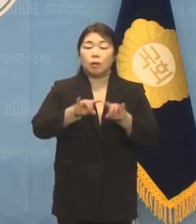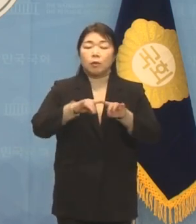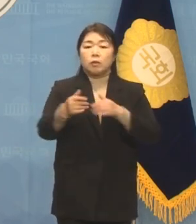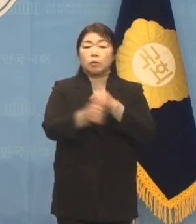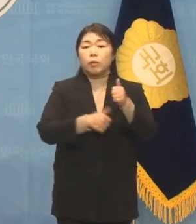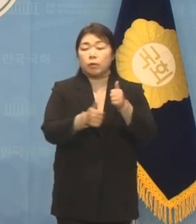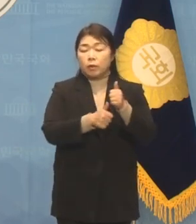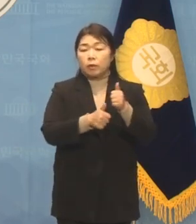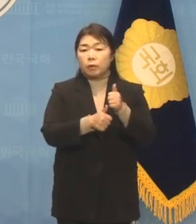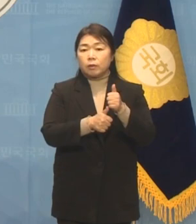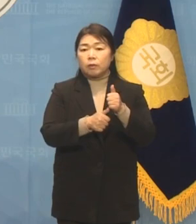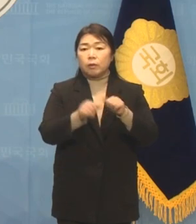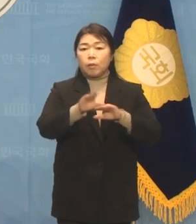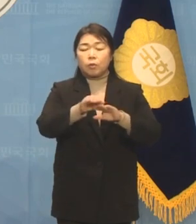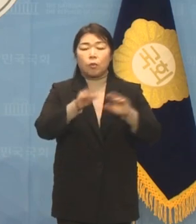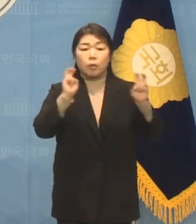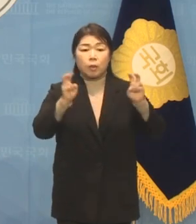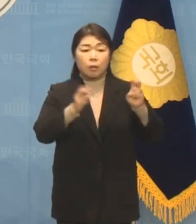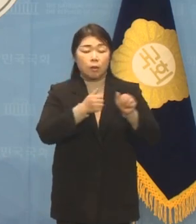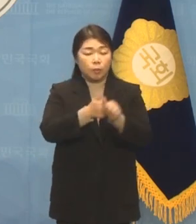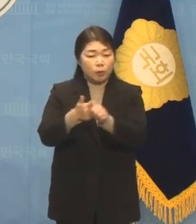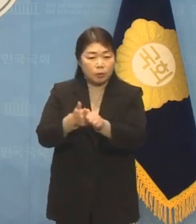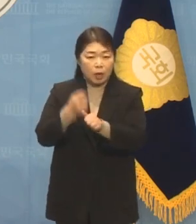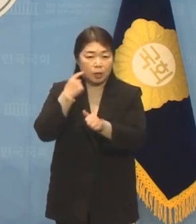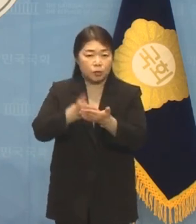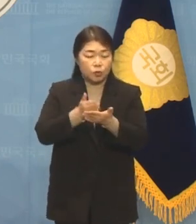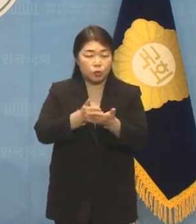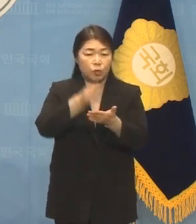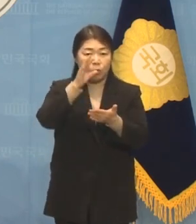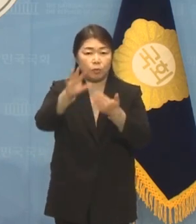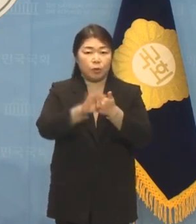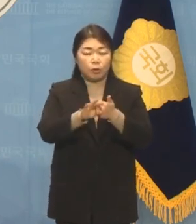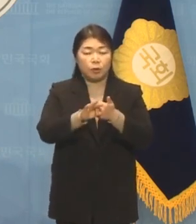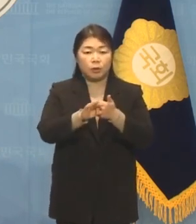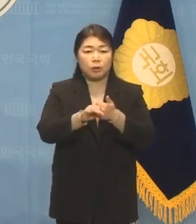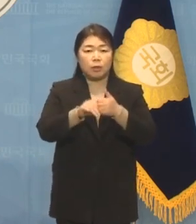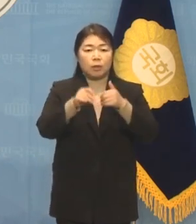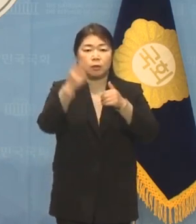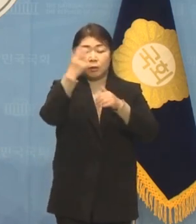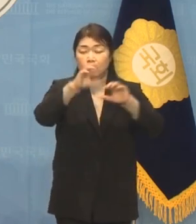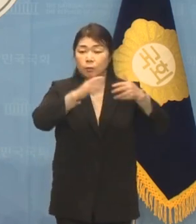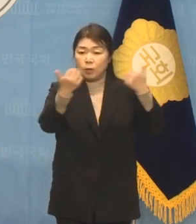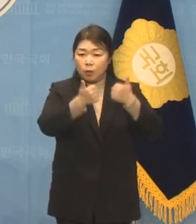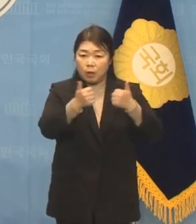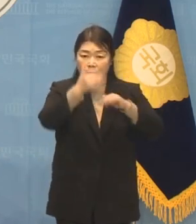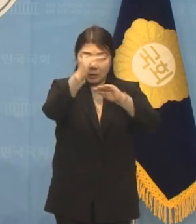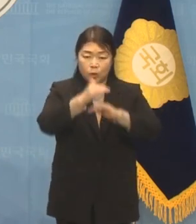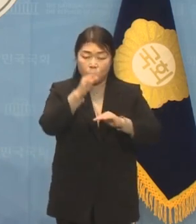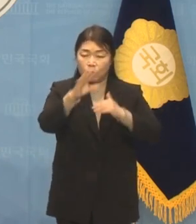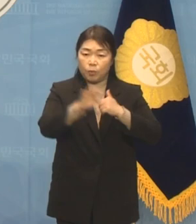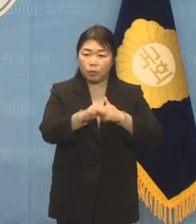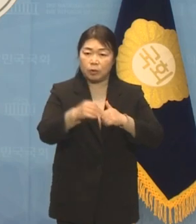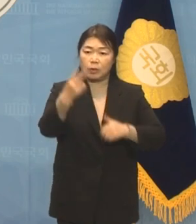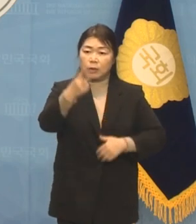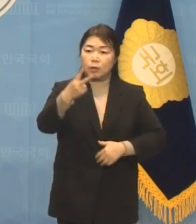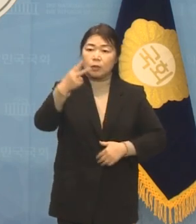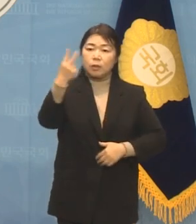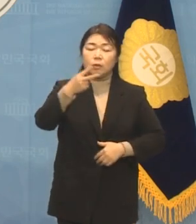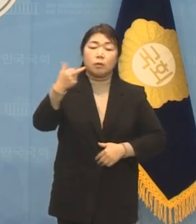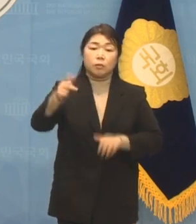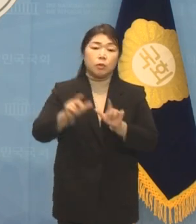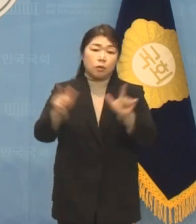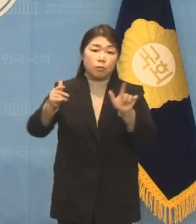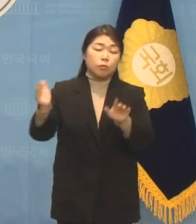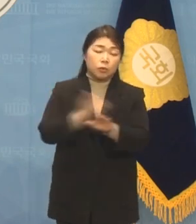방송통신심의위원회 방송사별 가짜뉴스 오보 관련 심의 현황 자료에 따르면 지난